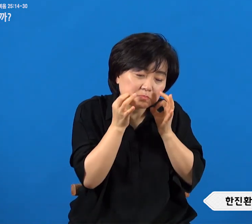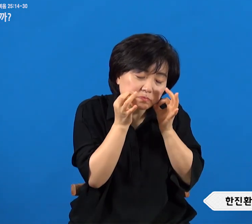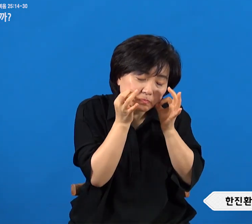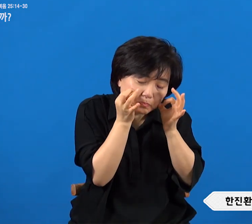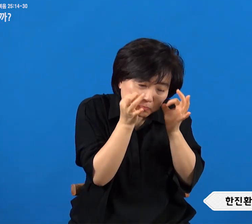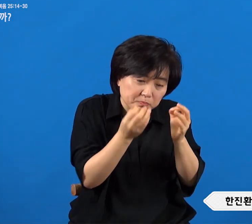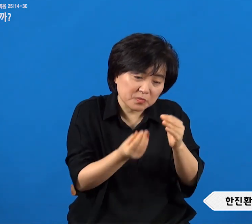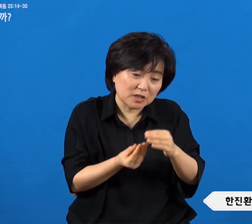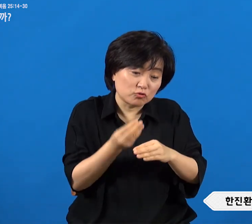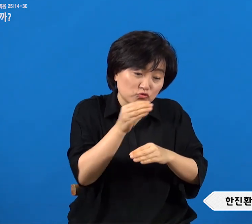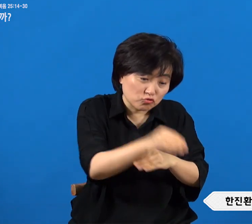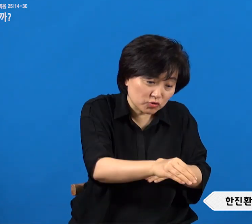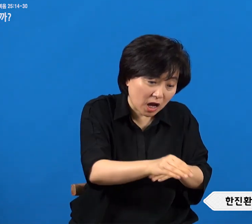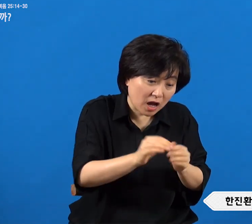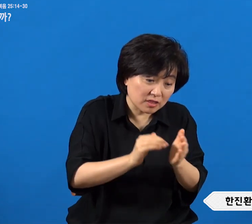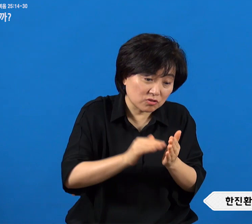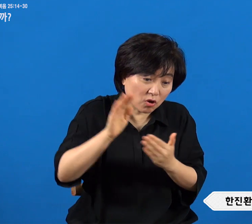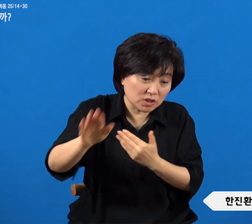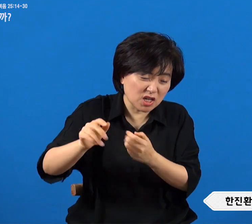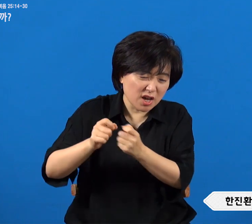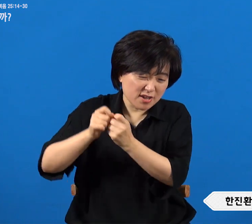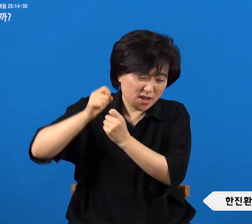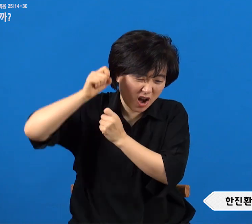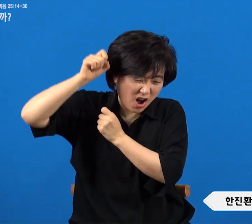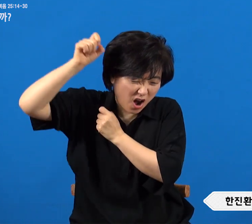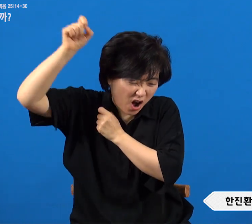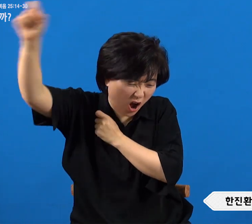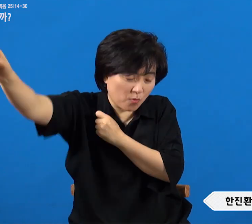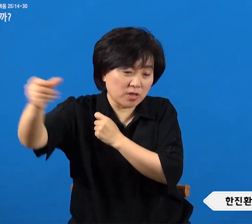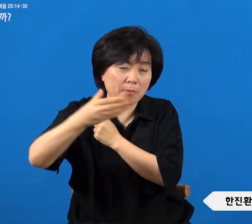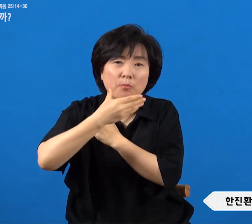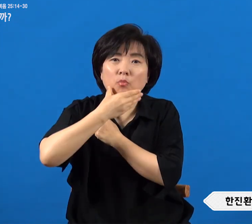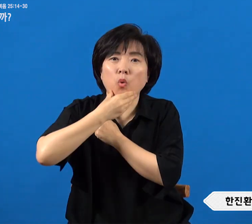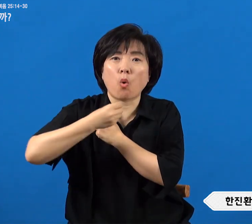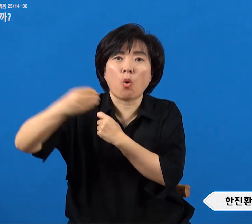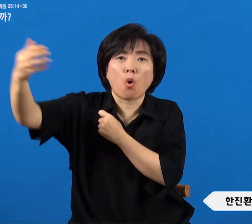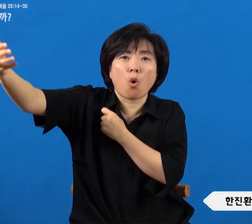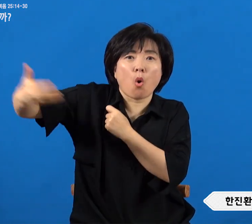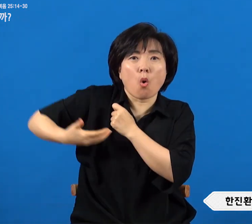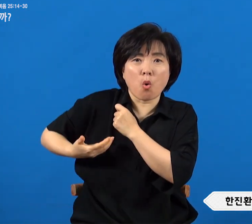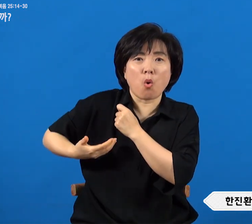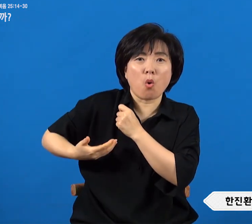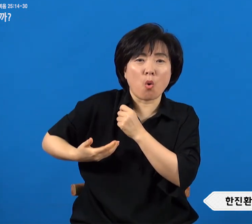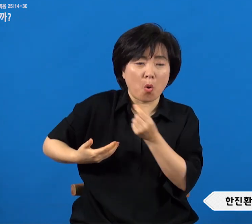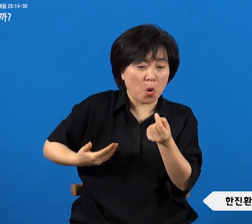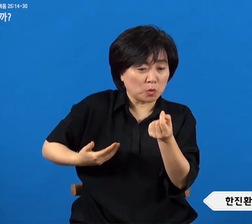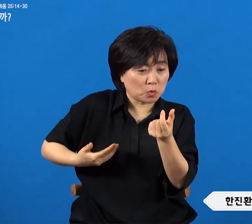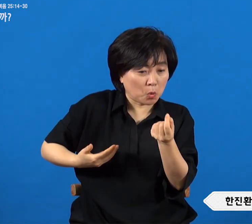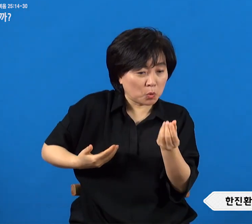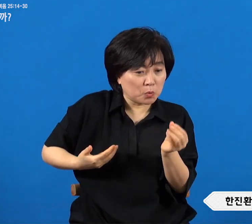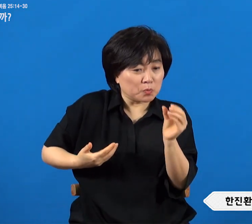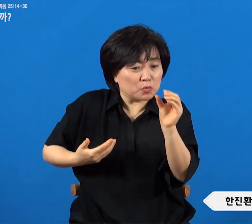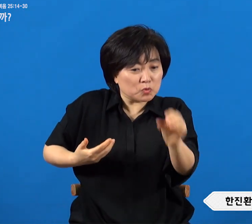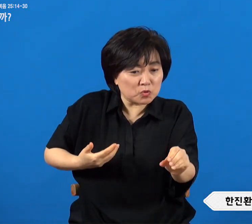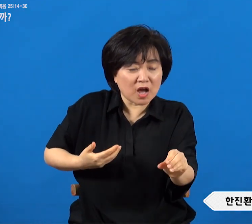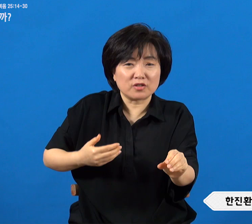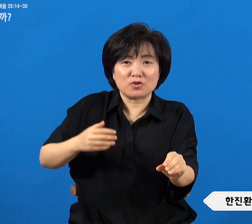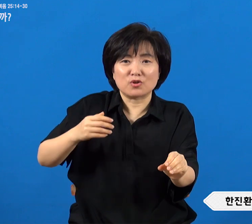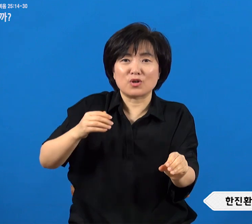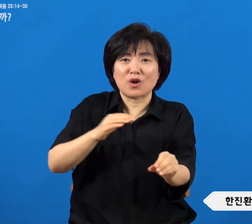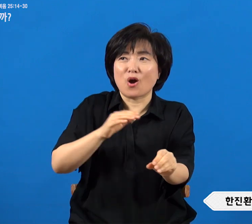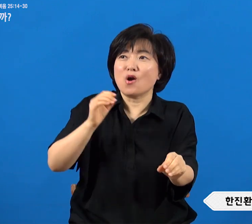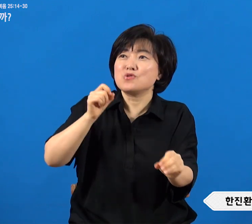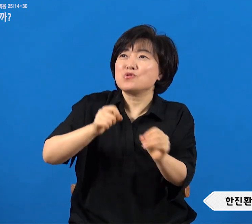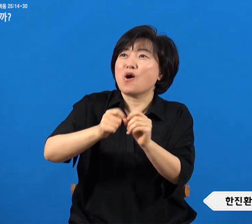결과로 그런 영원한 복을 누린다. 그건 정말로 잘하는 투자를 넘어서서 위대한 투자